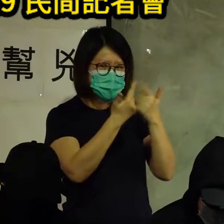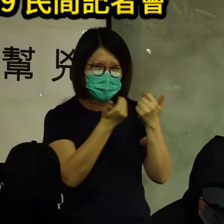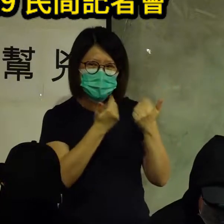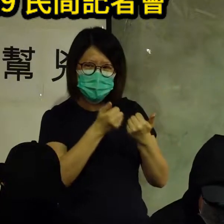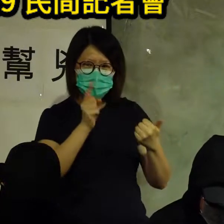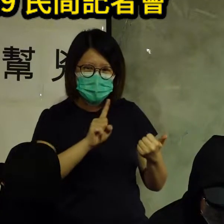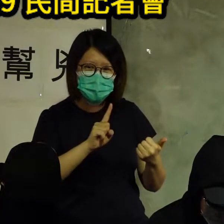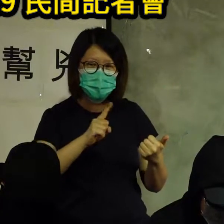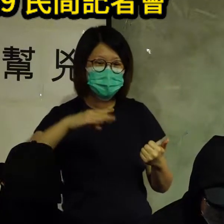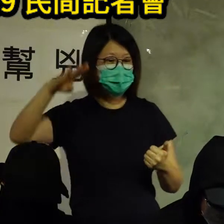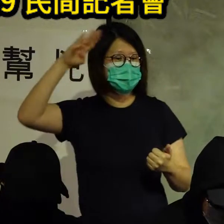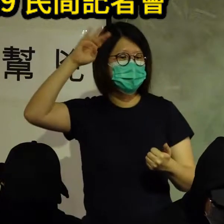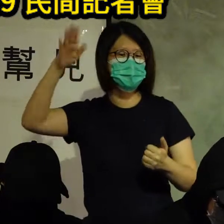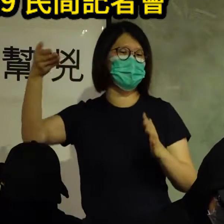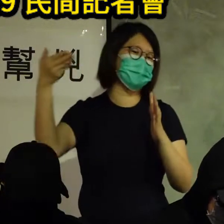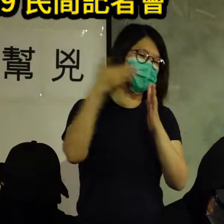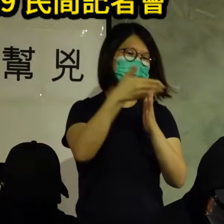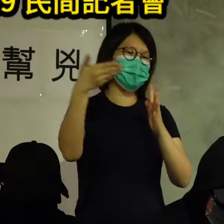國家